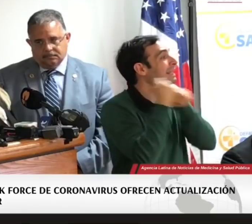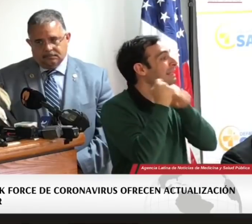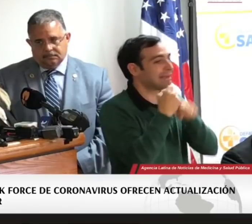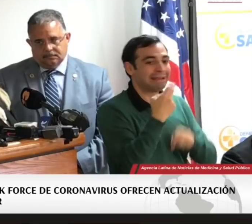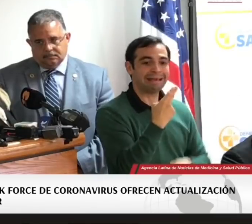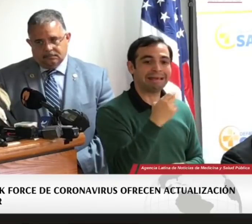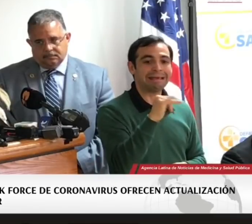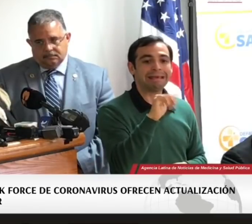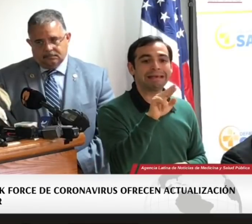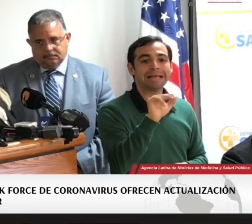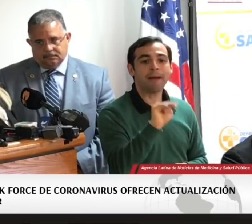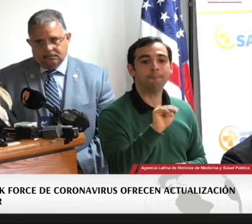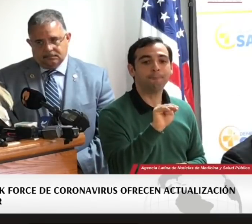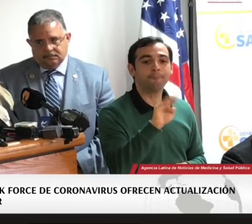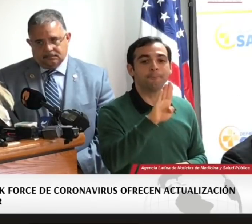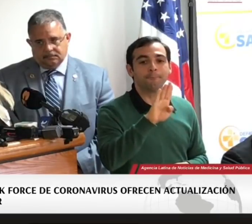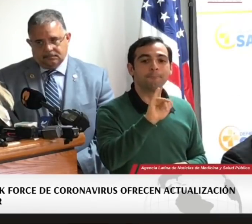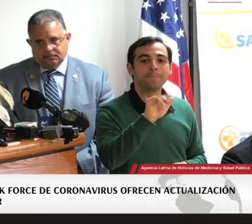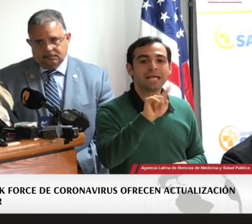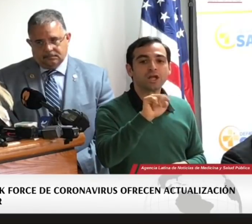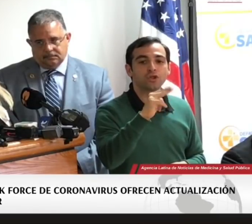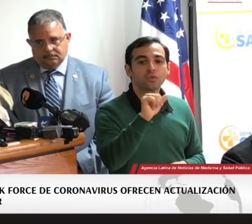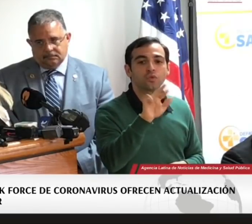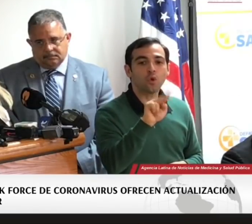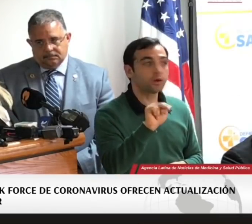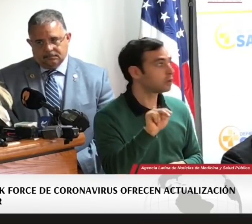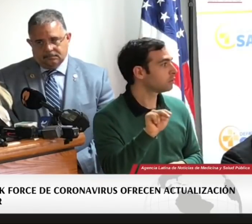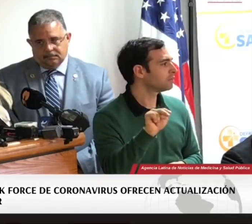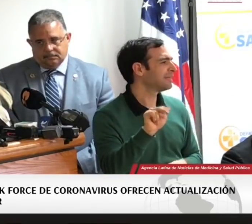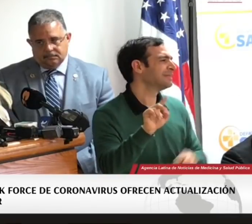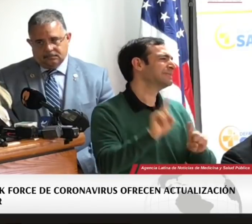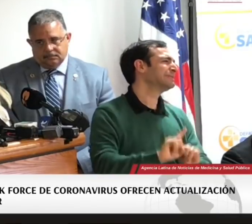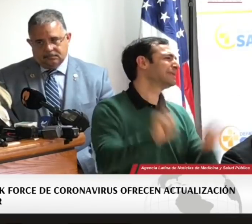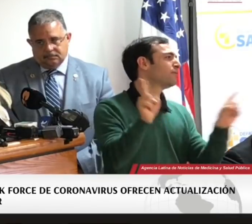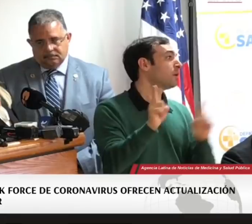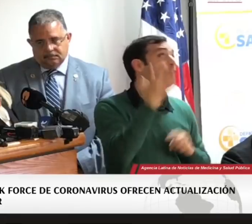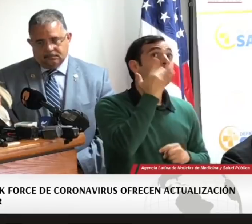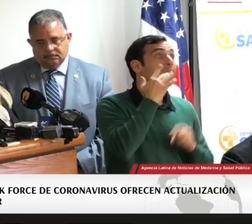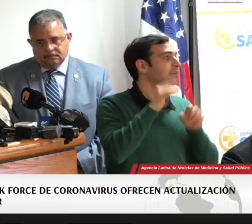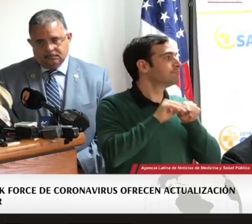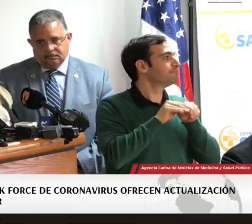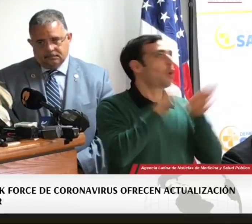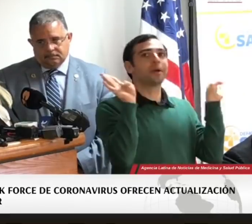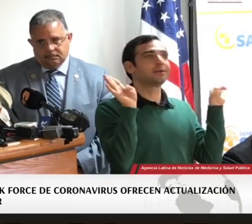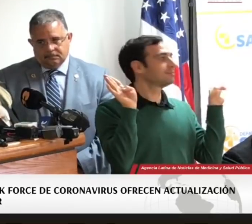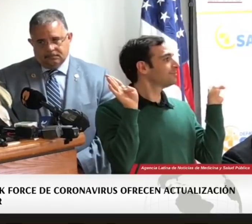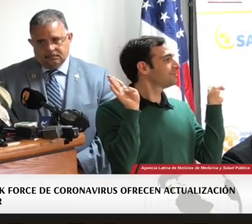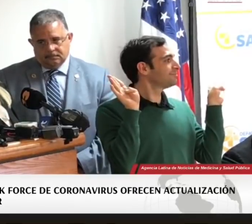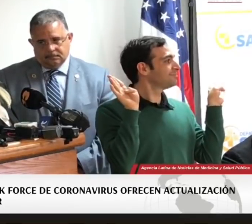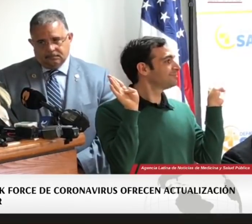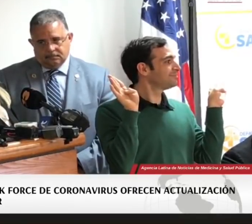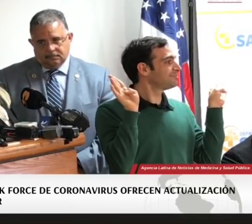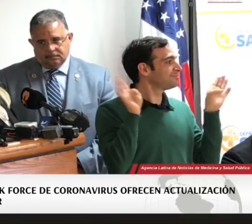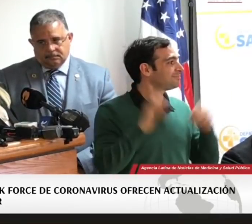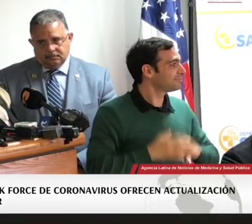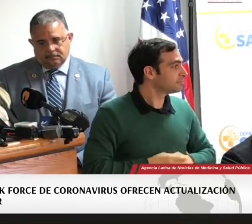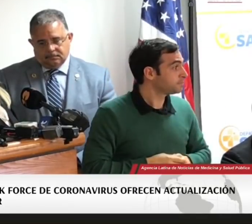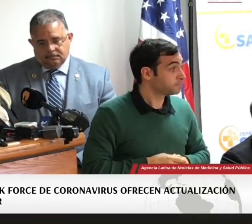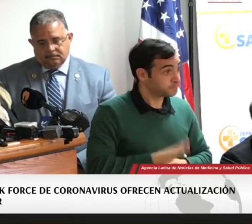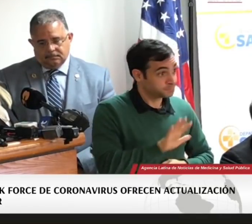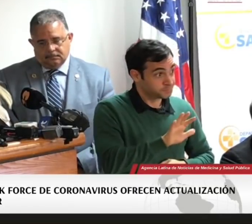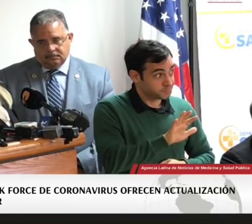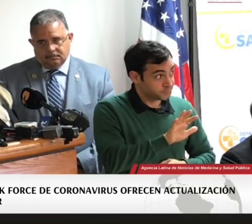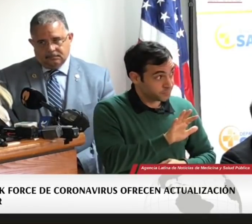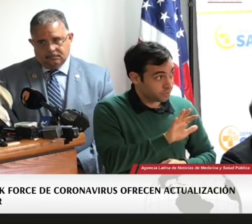esto establece otra diferencia en cuanto a la transmisión porque es un área abierta. El otro punto es que esta